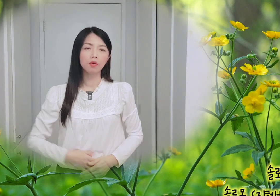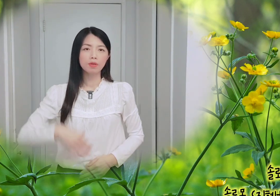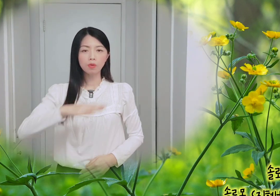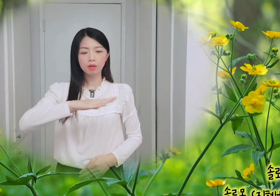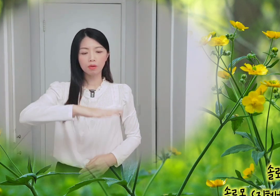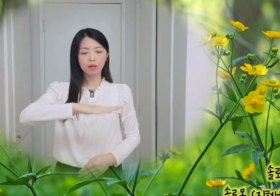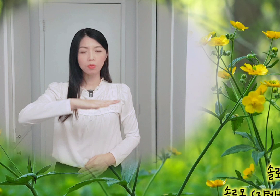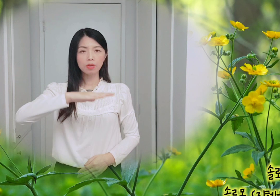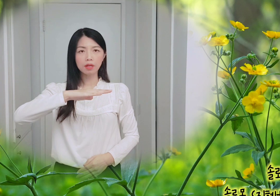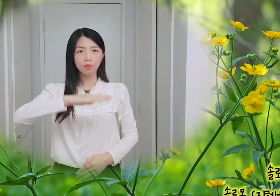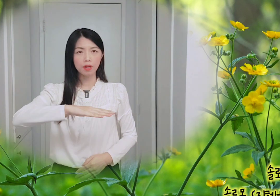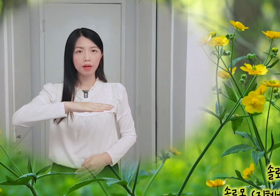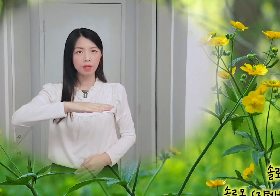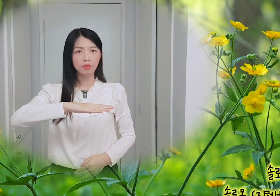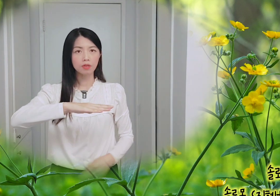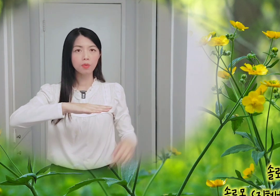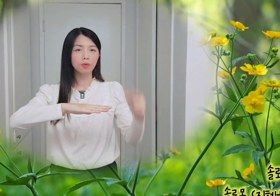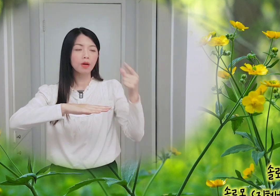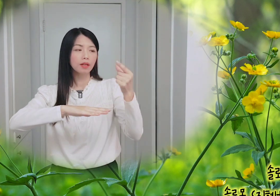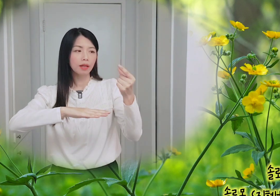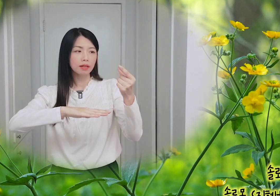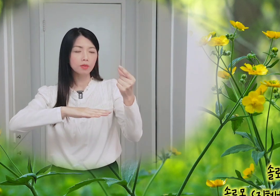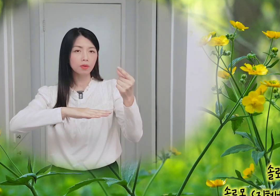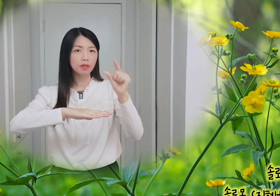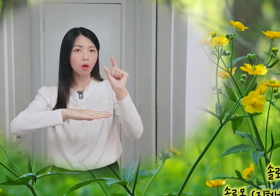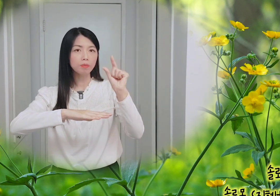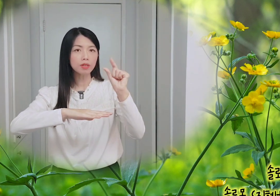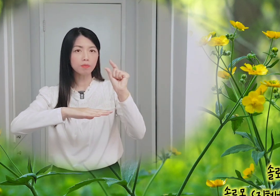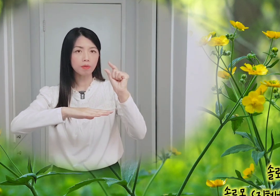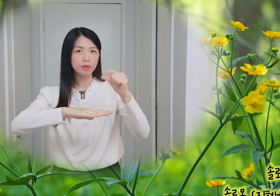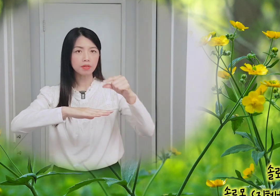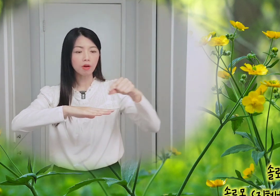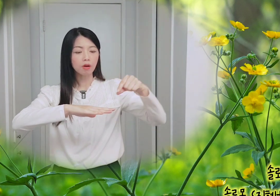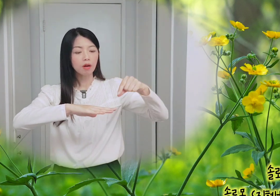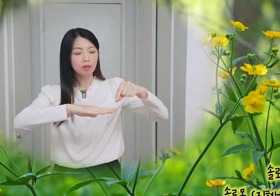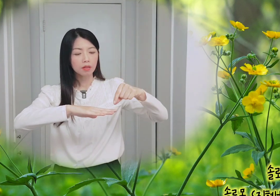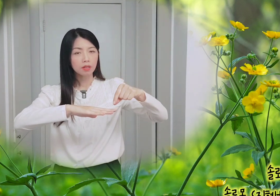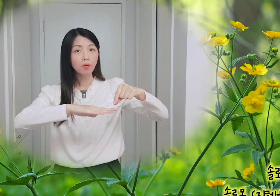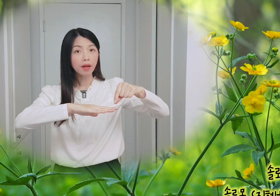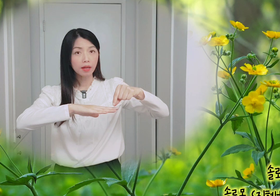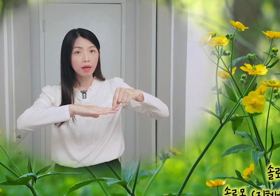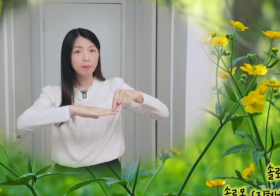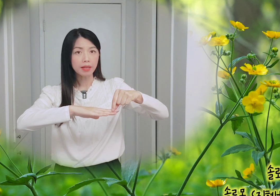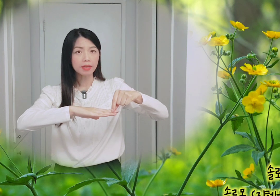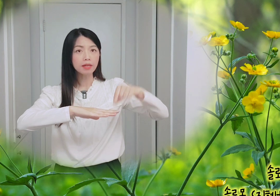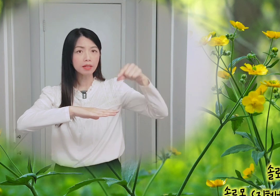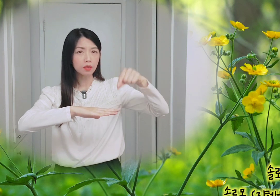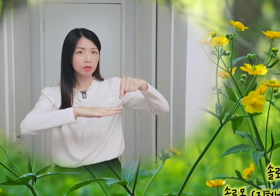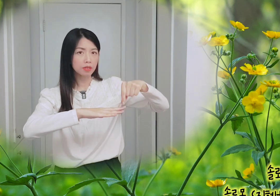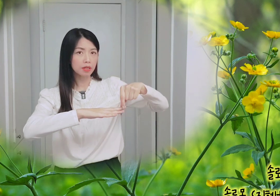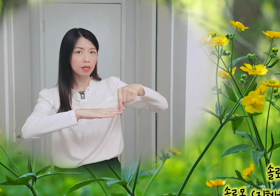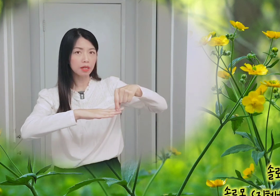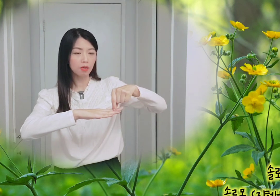수어는 왼손은 이렇게 손등이 위를 향하게 해주시고, 다른 손은 엄지검지만 펴셔서 이 손가락에